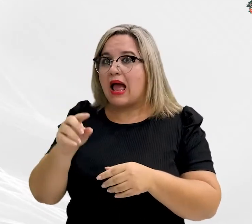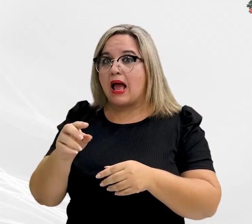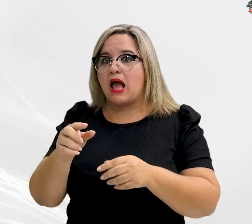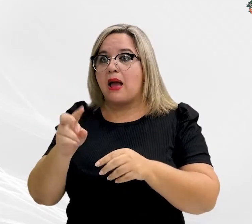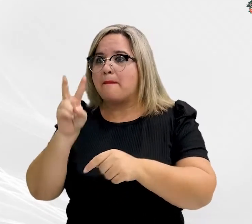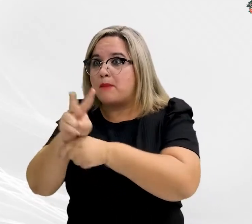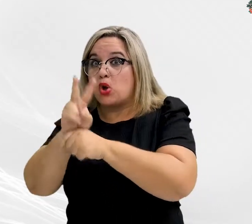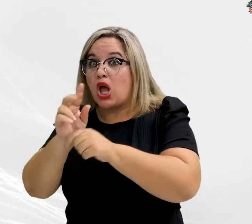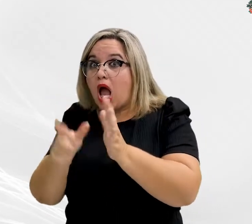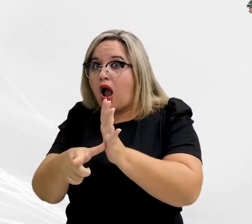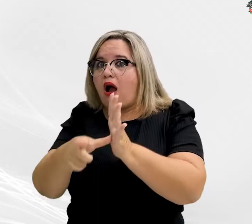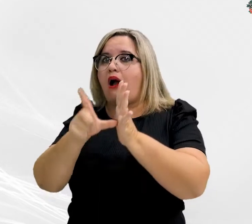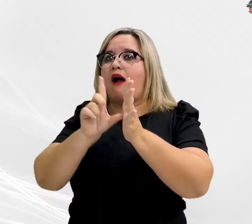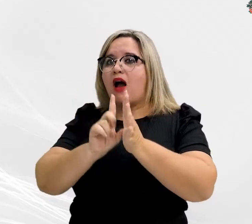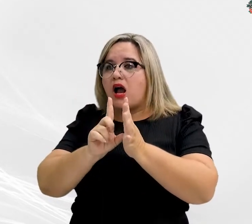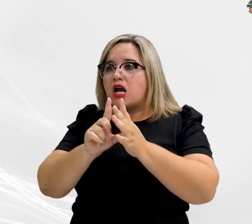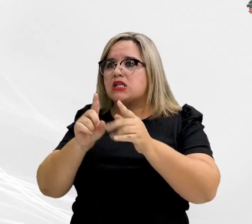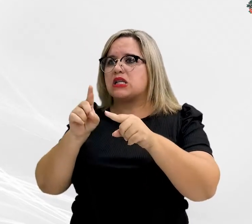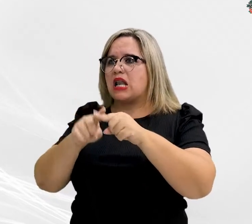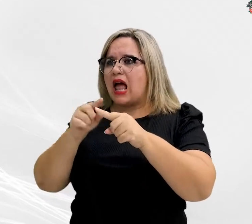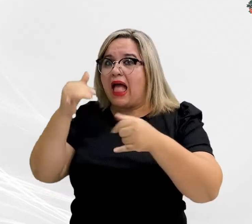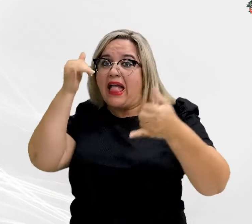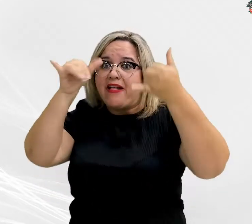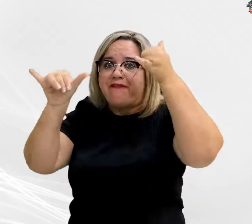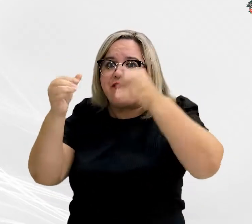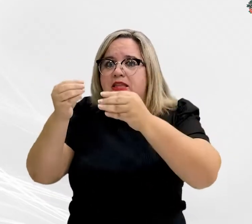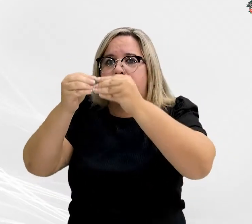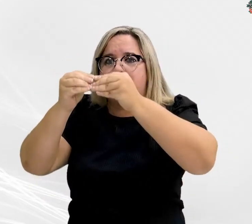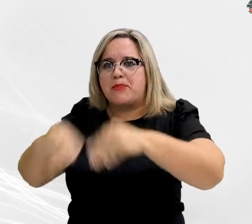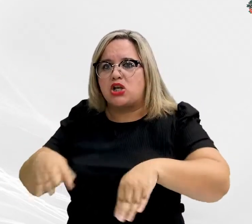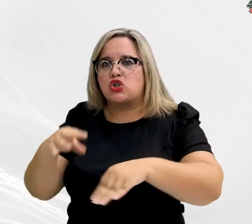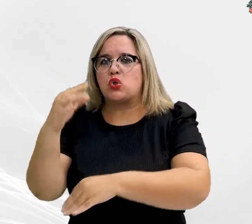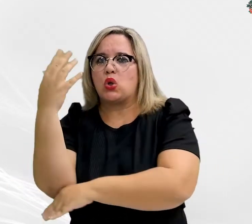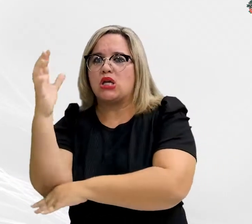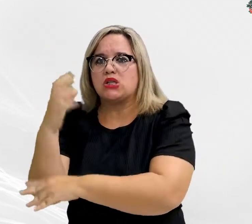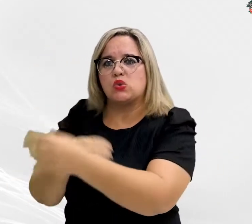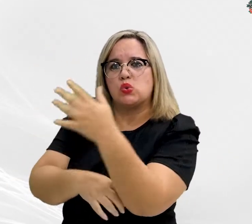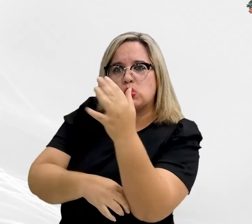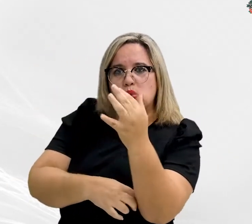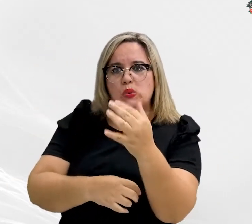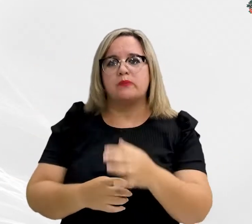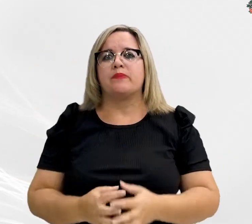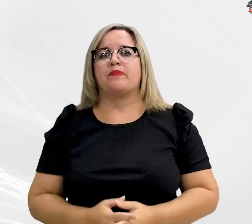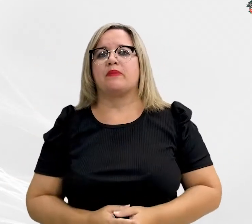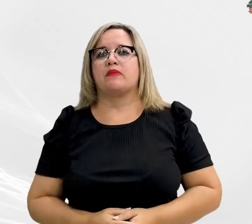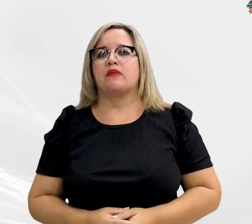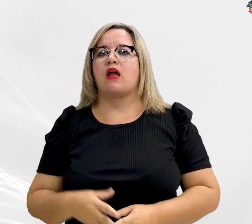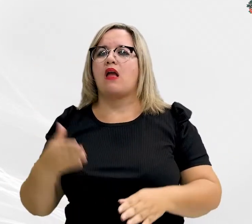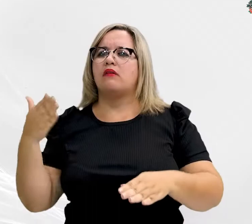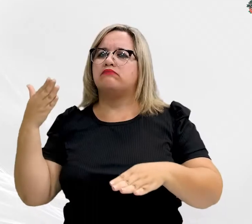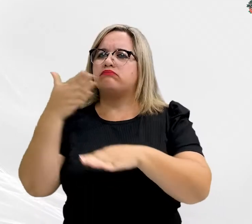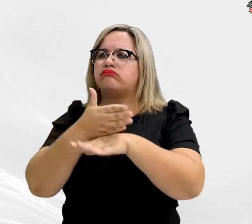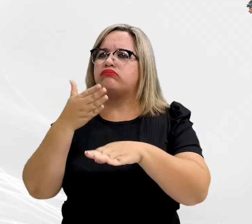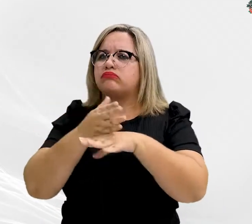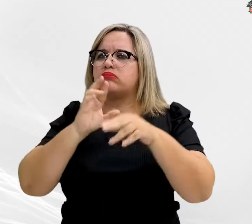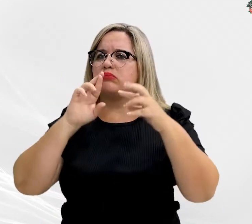de danos causados aos ecossistemas" participaram da reunião cerca de 210